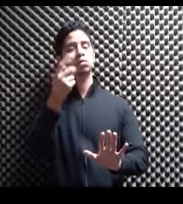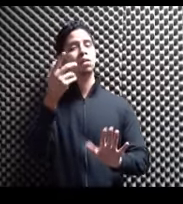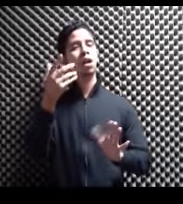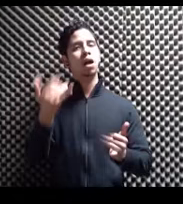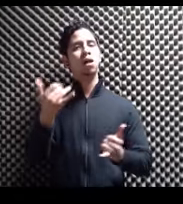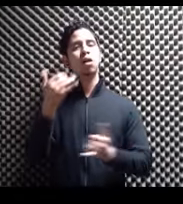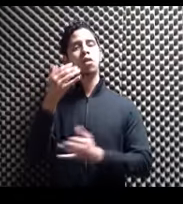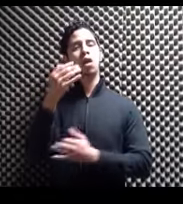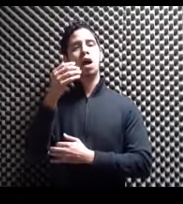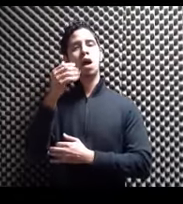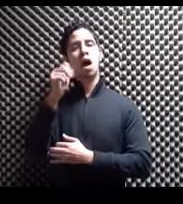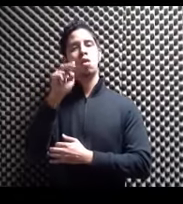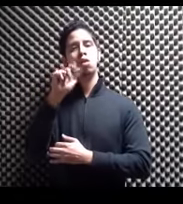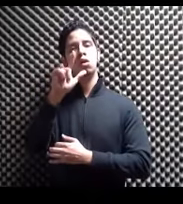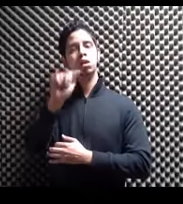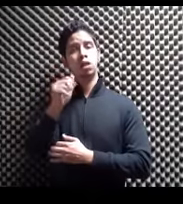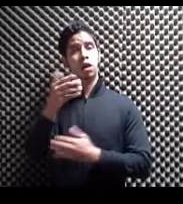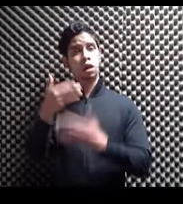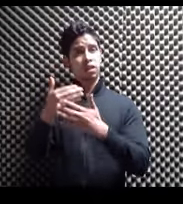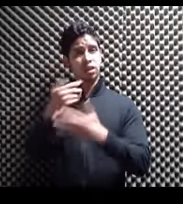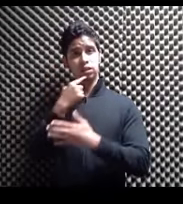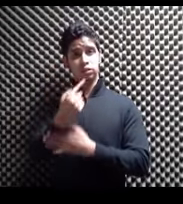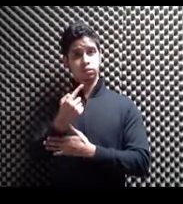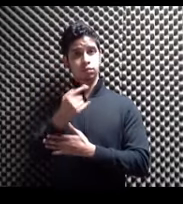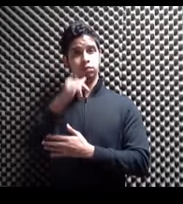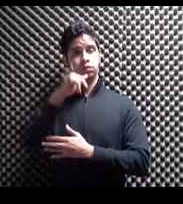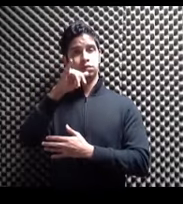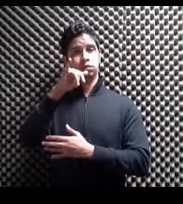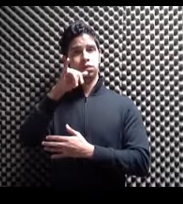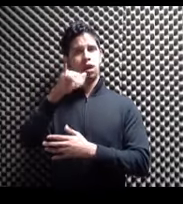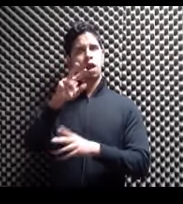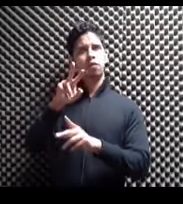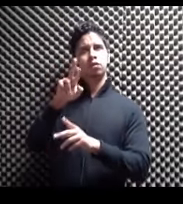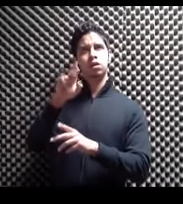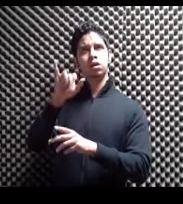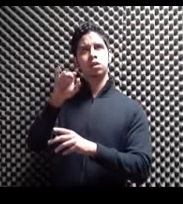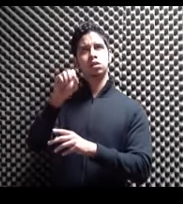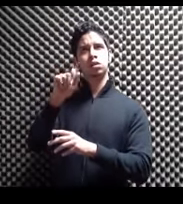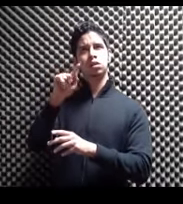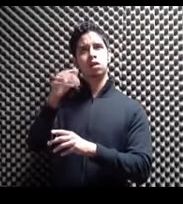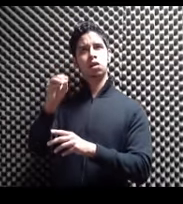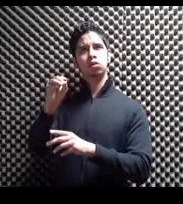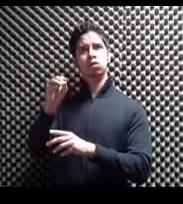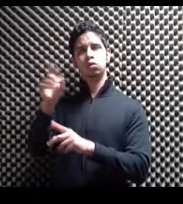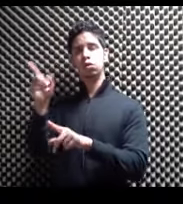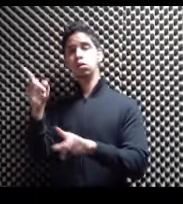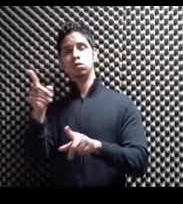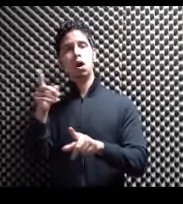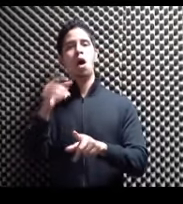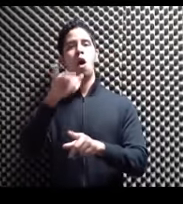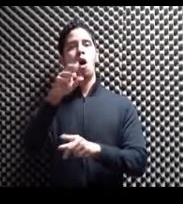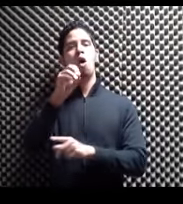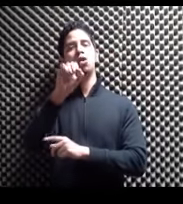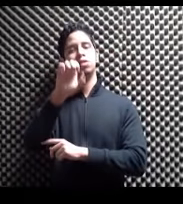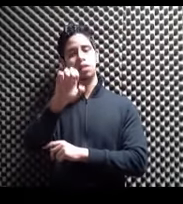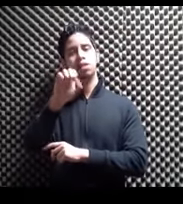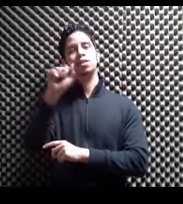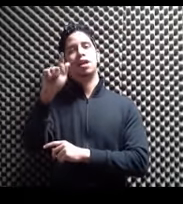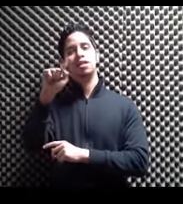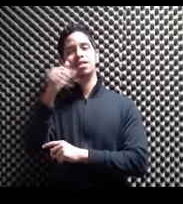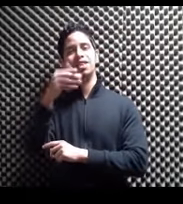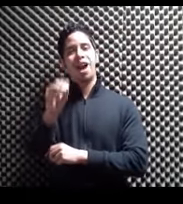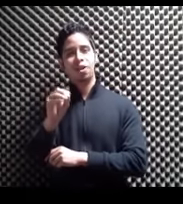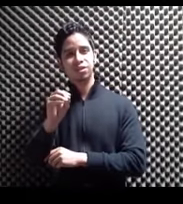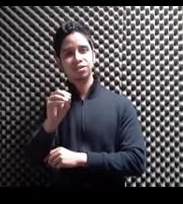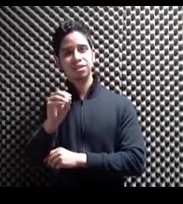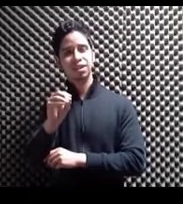que decírmela a Javier Santiago. Javier Santiago está allá, que son dos Santiago. José Santiago. El toca.